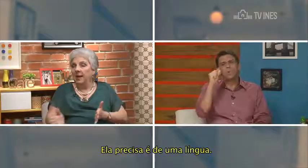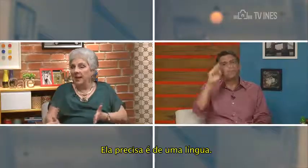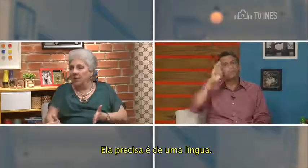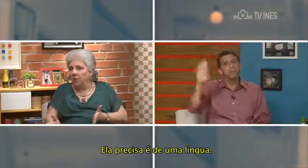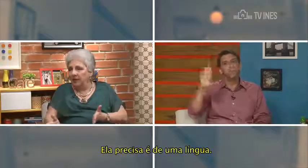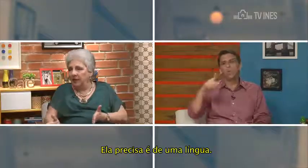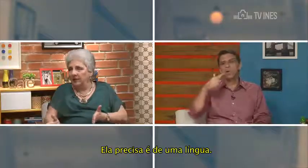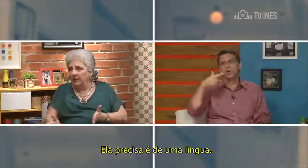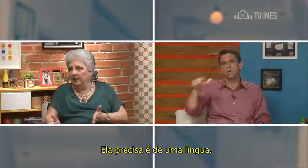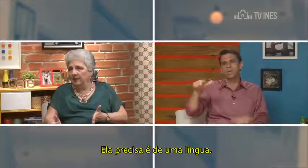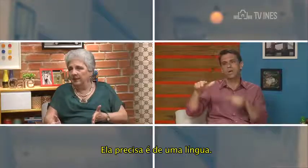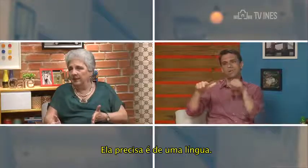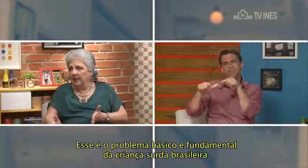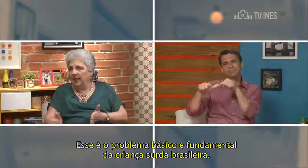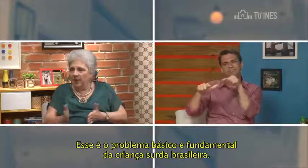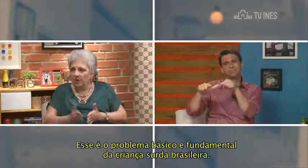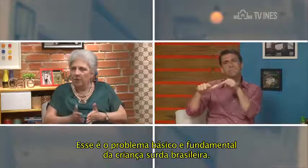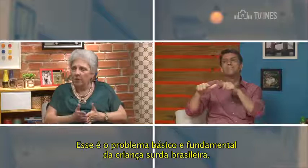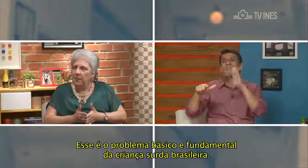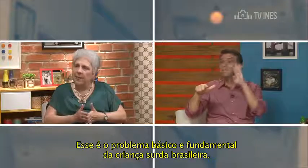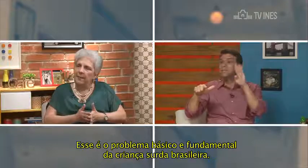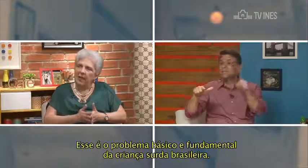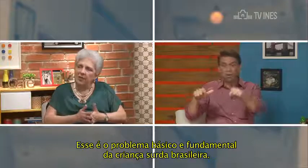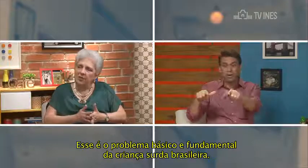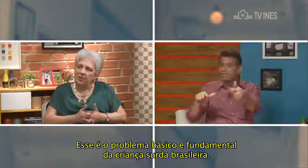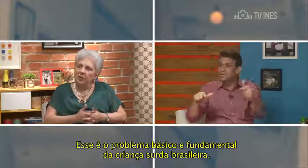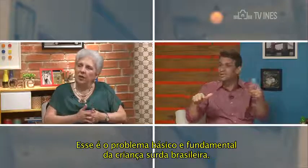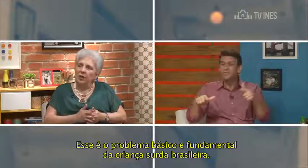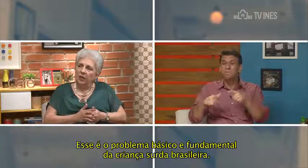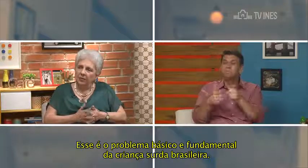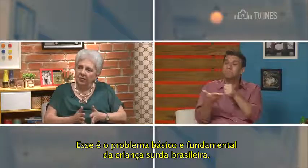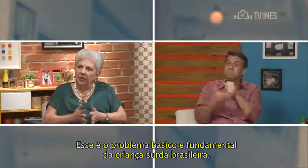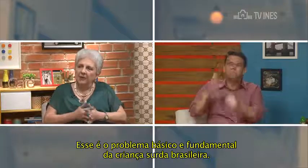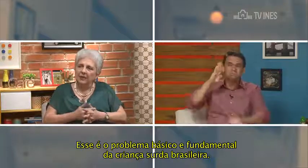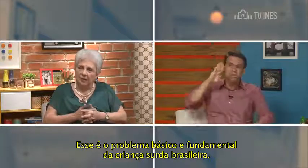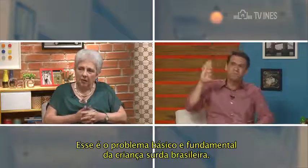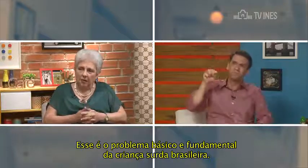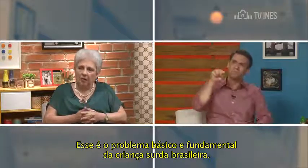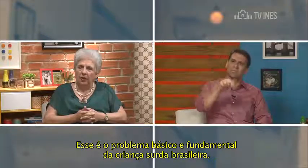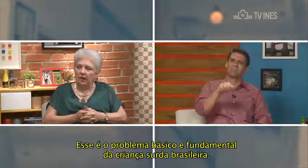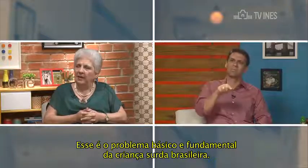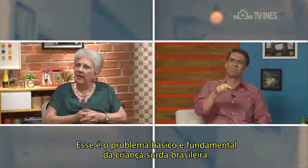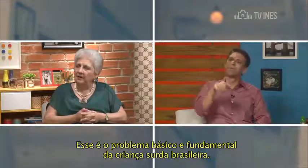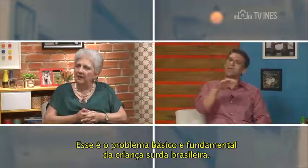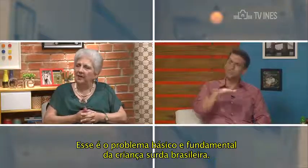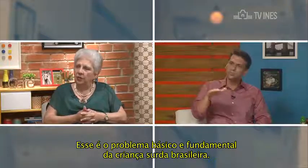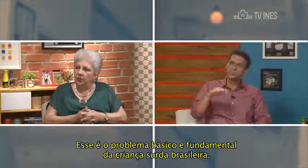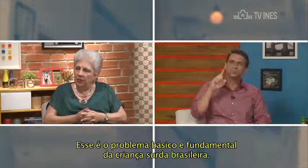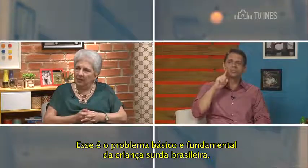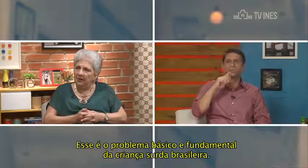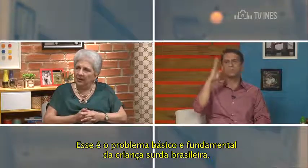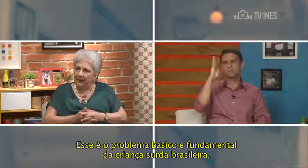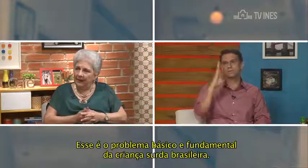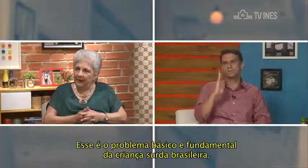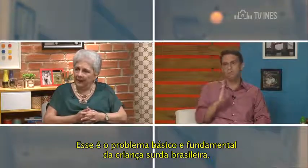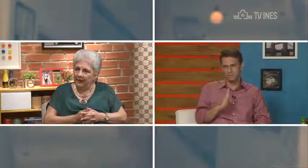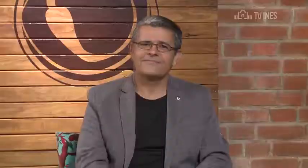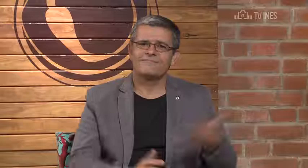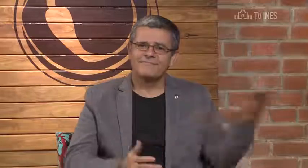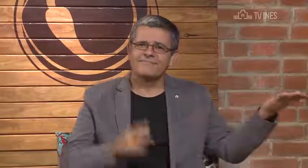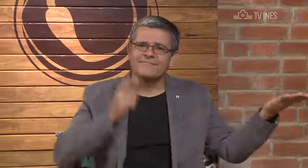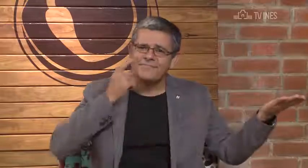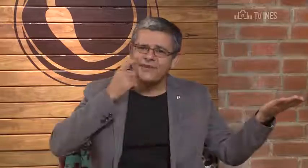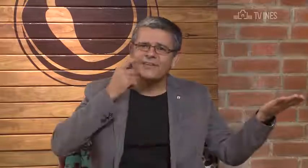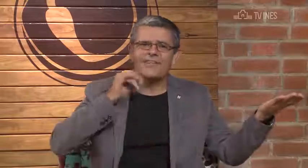precisa De uma língua Esse é o problema Básico E fundamental Da criança Surda Brasileira